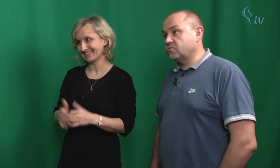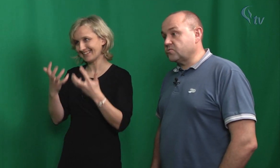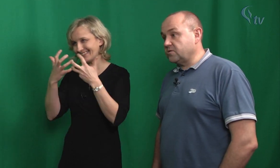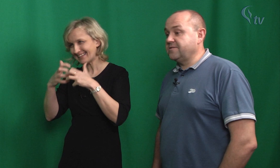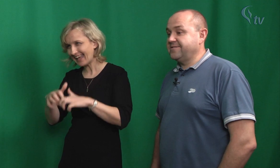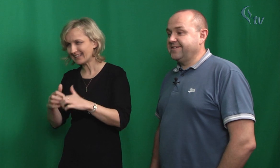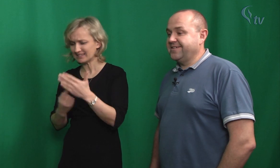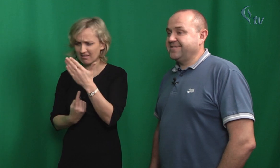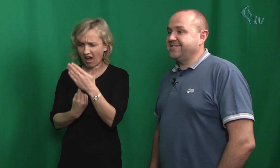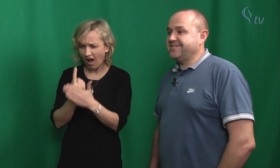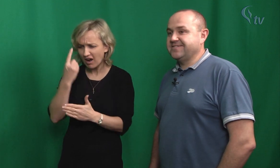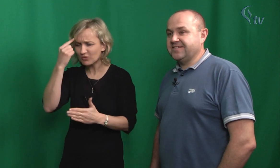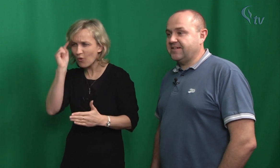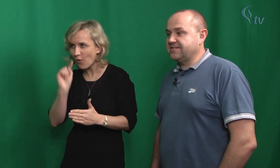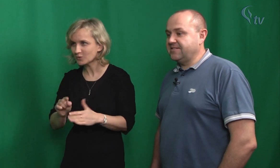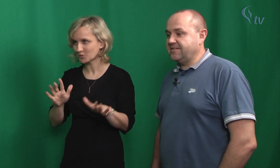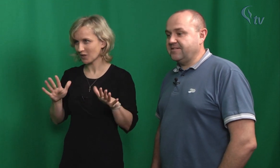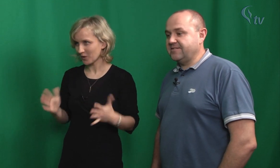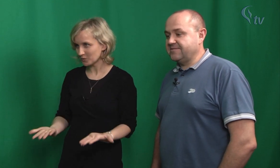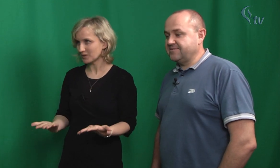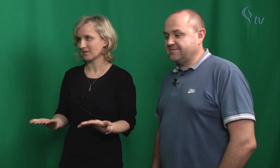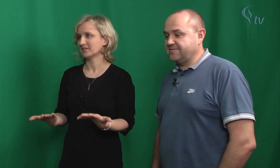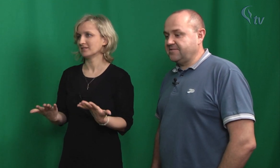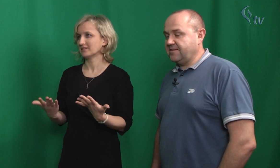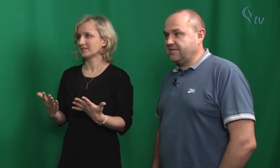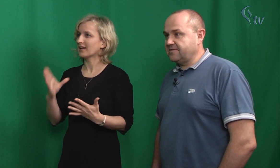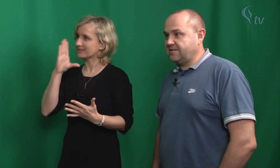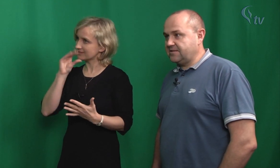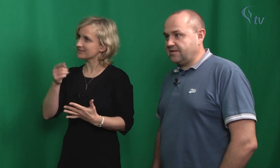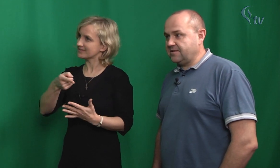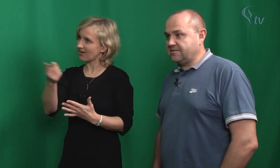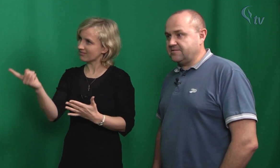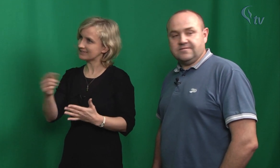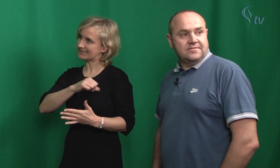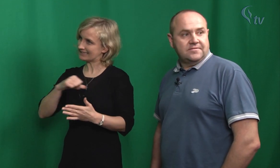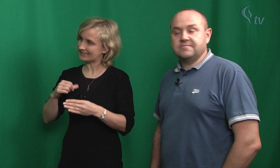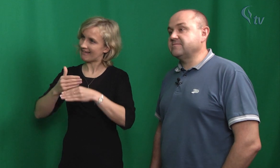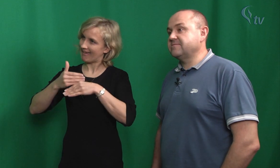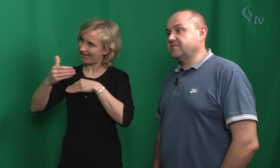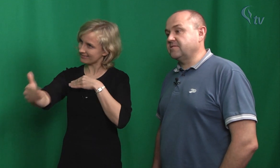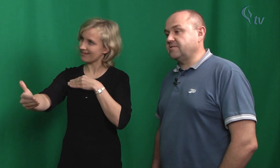algoskusi selleks, et saaksite edasi ise hakata